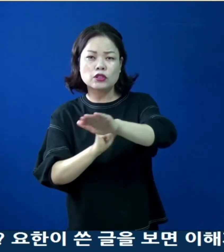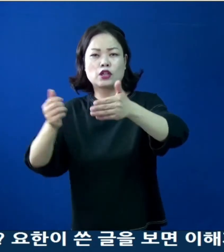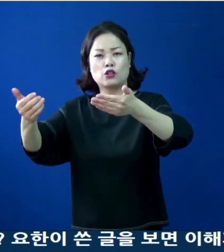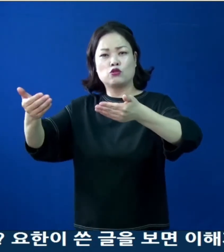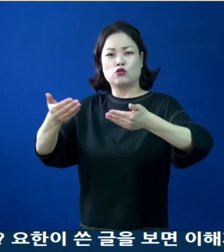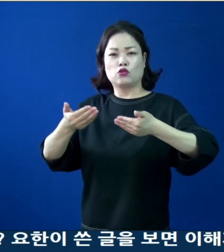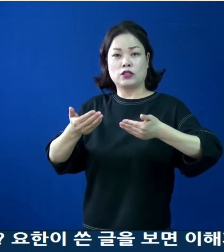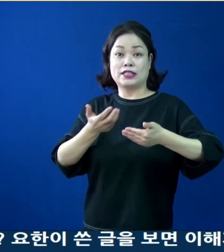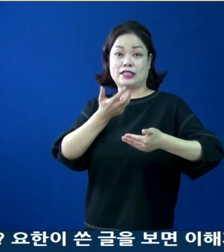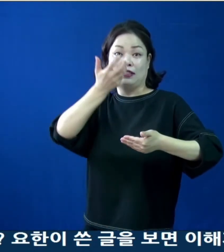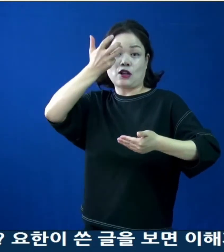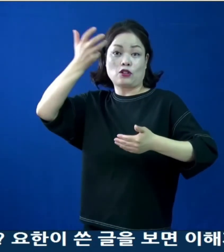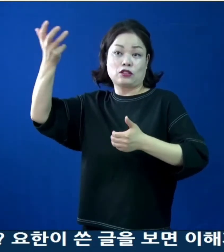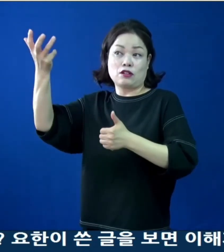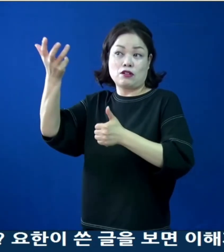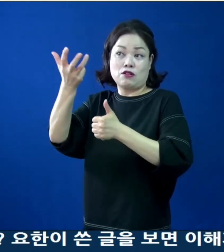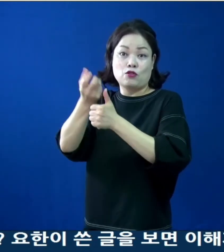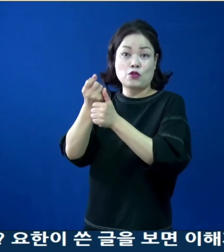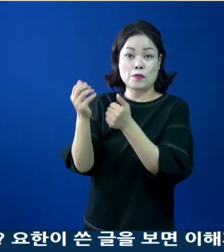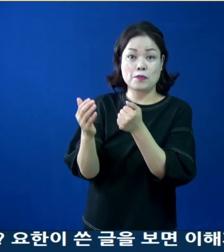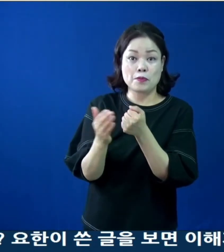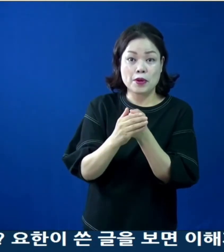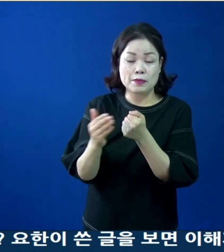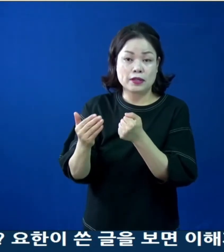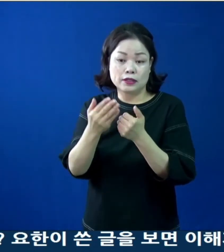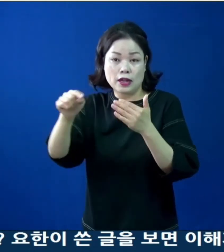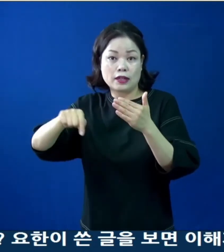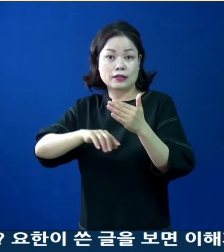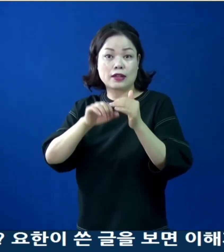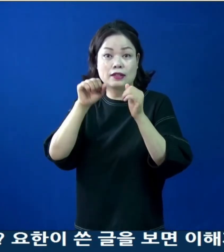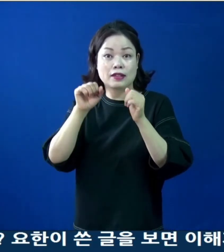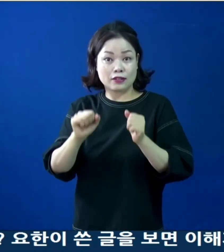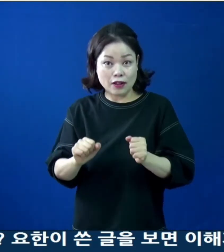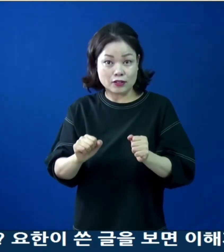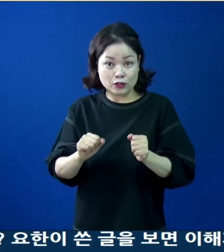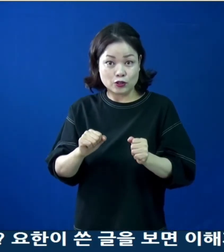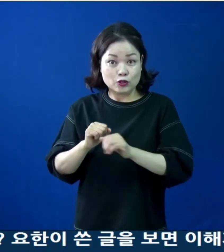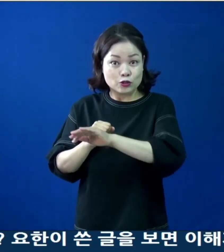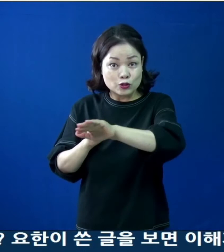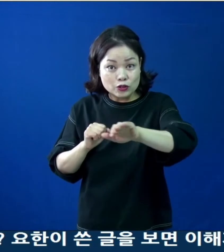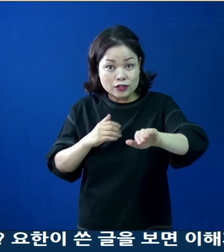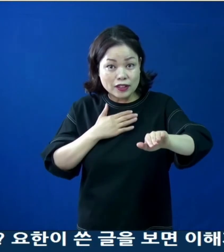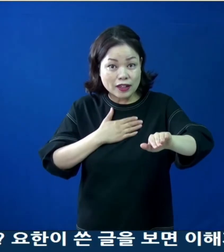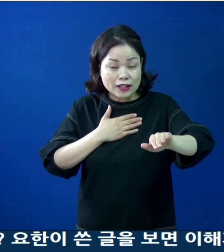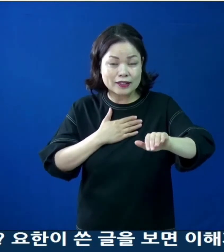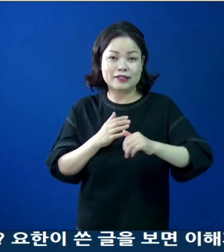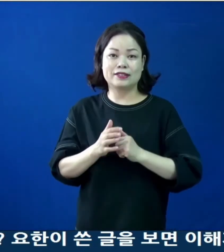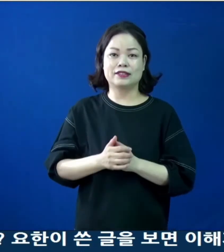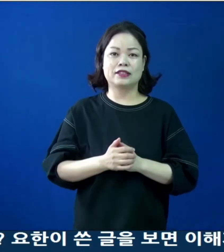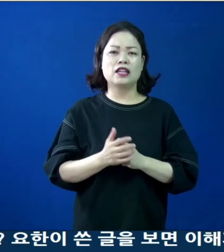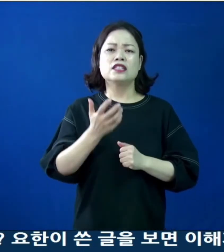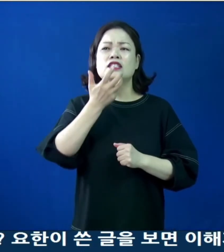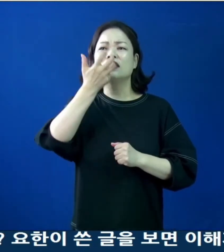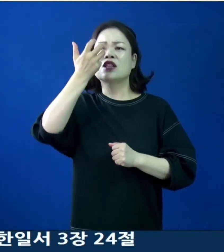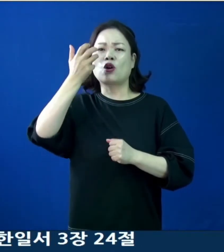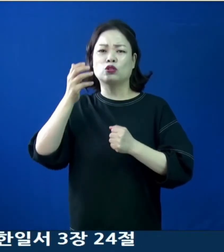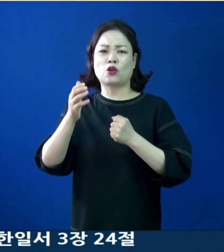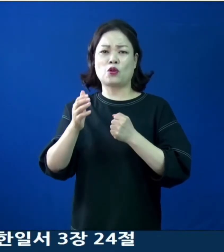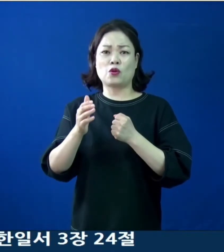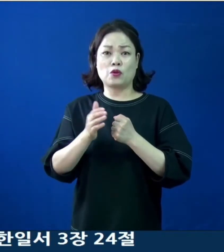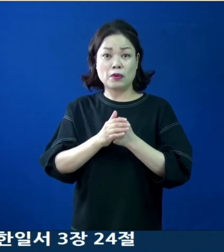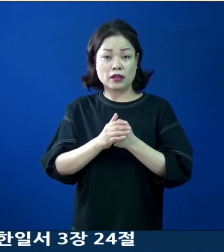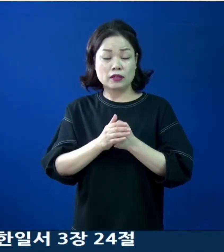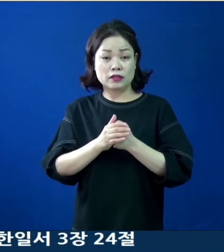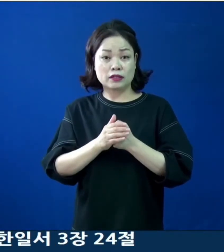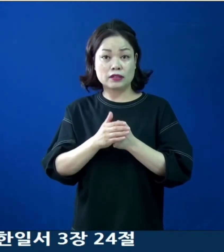주신 성령으로 말미암아 그가 우리 안에 거하시는 줄을 우리가 아느니라. 성령으로 말미암아, 여기서